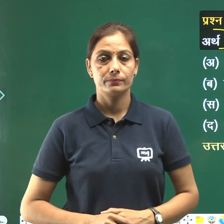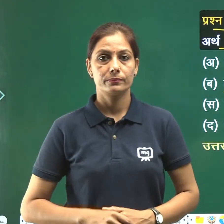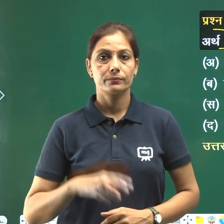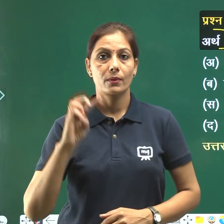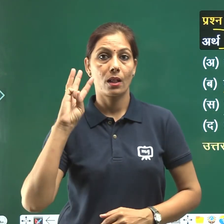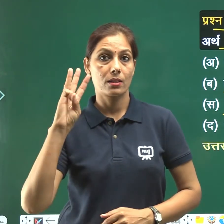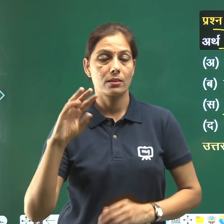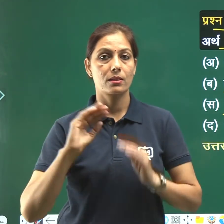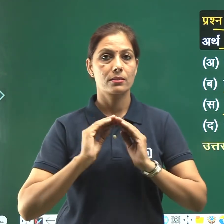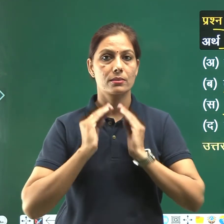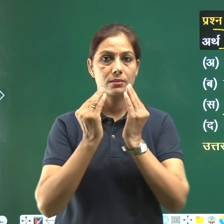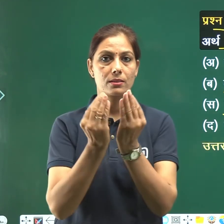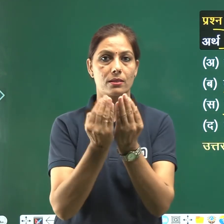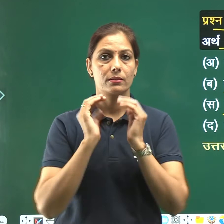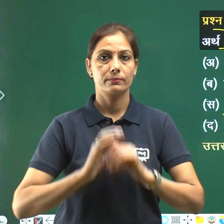तीसरा संसार,